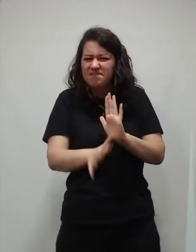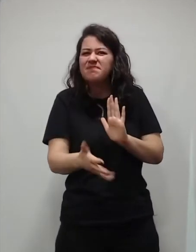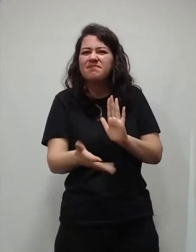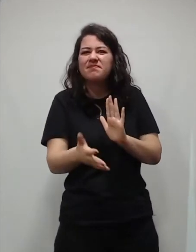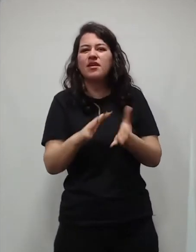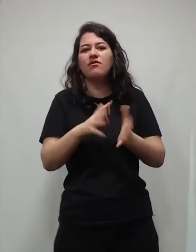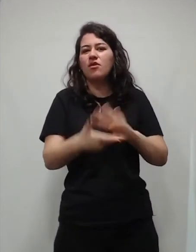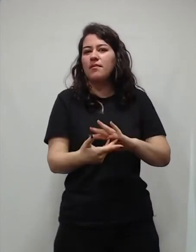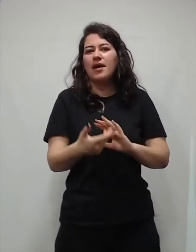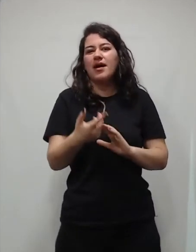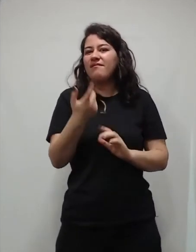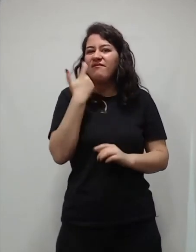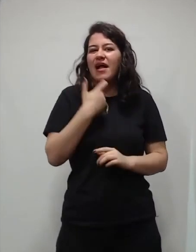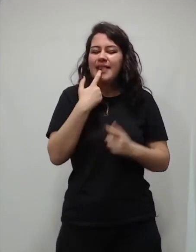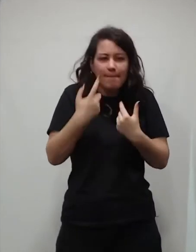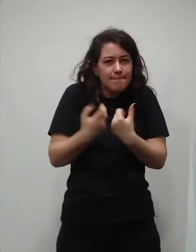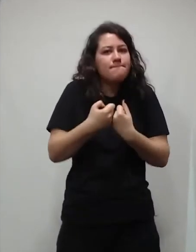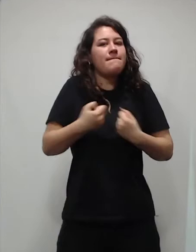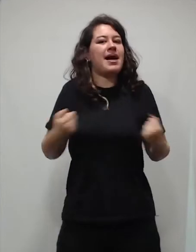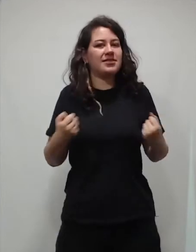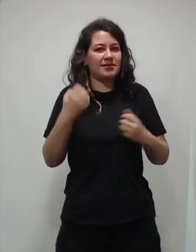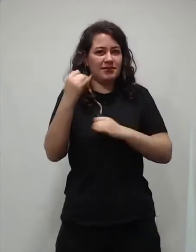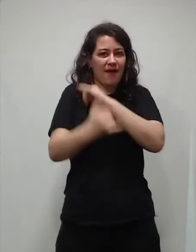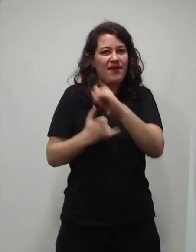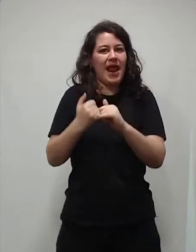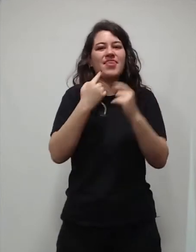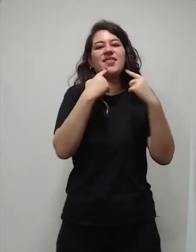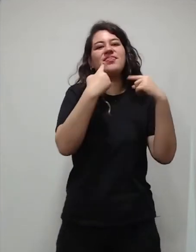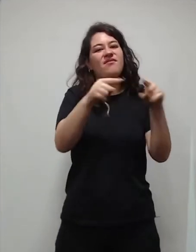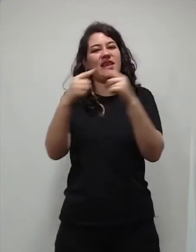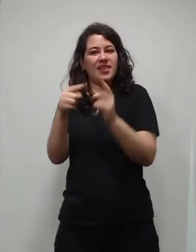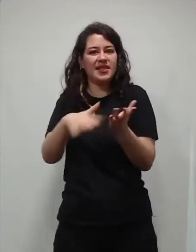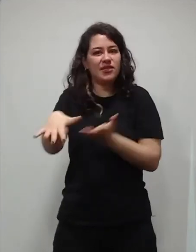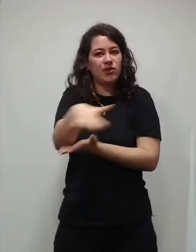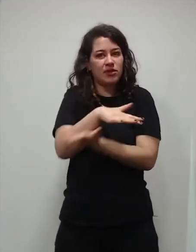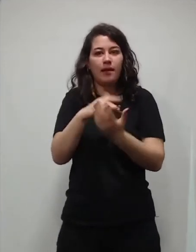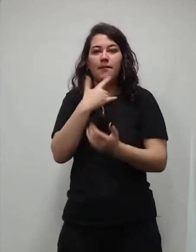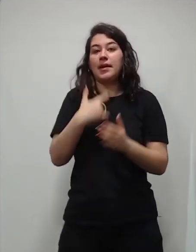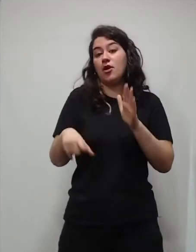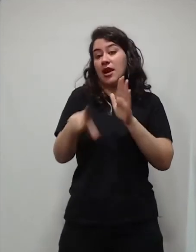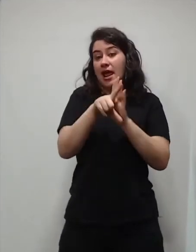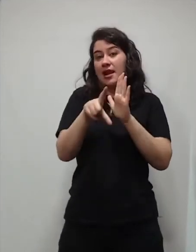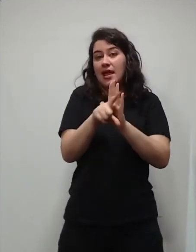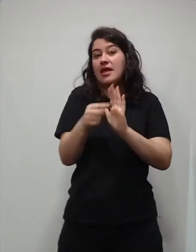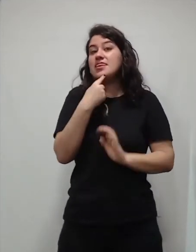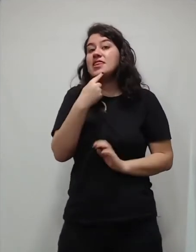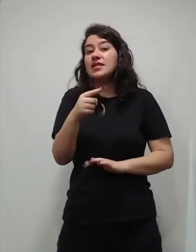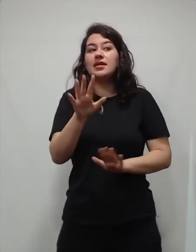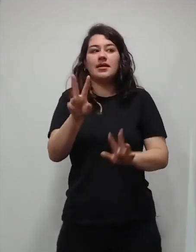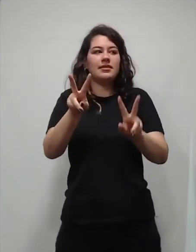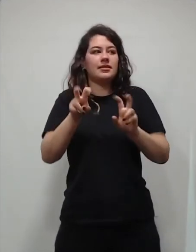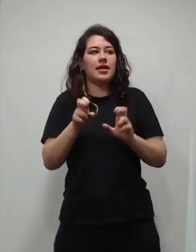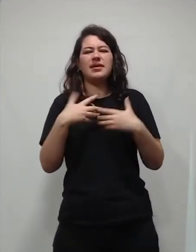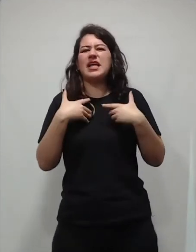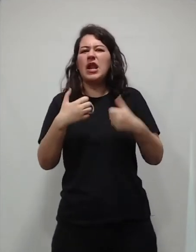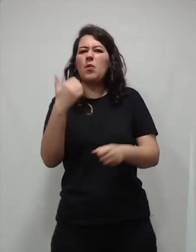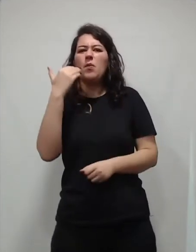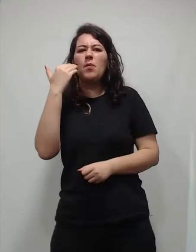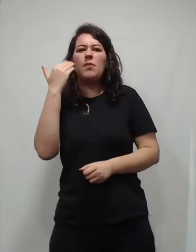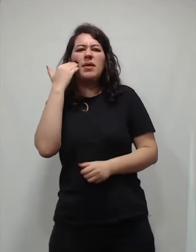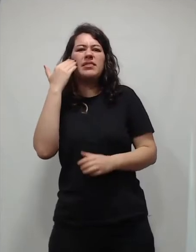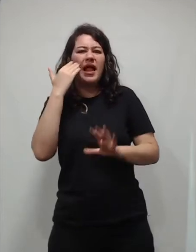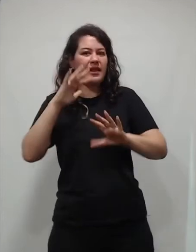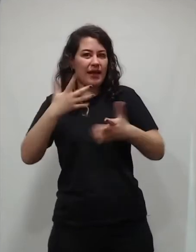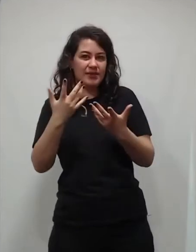en marcar la diferencia. La ley, por ejemplo, define lo que va a entender por salud mental, toda